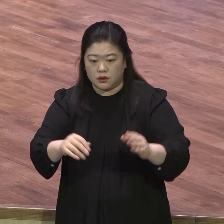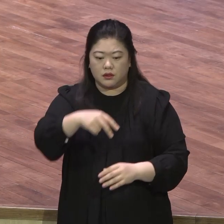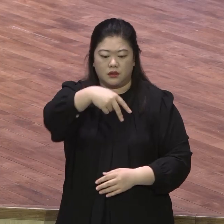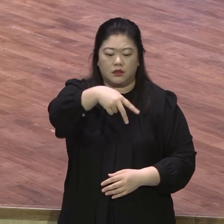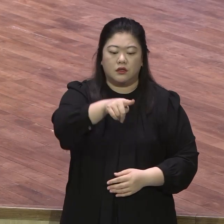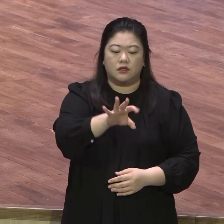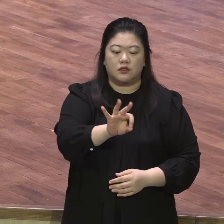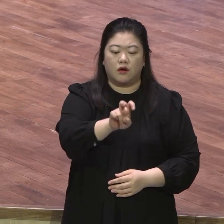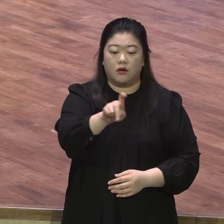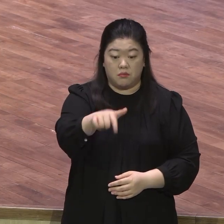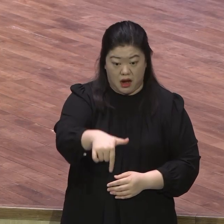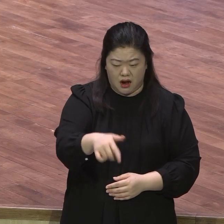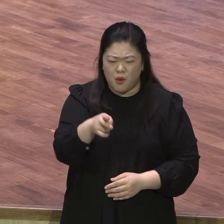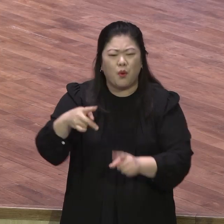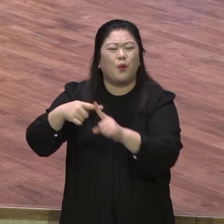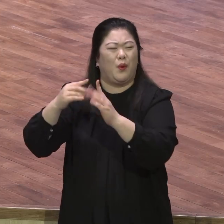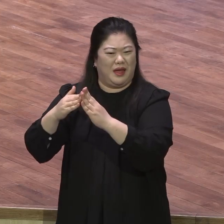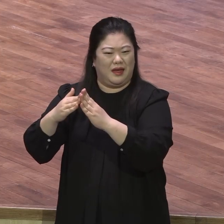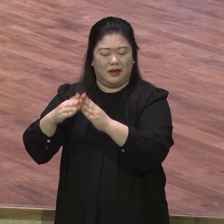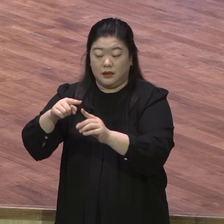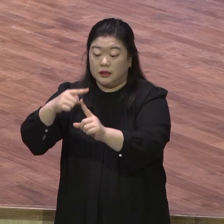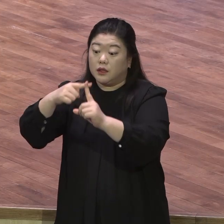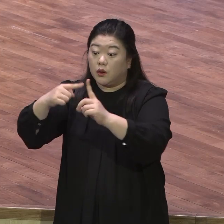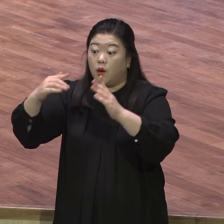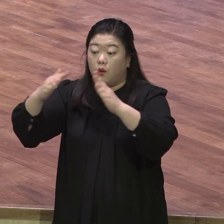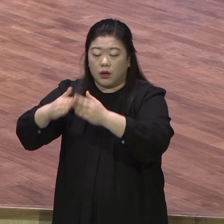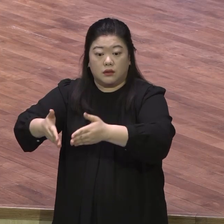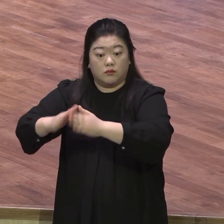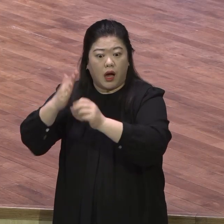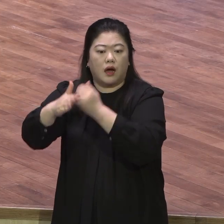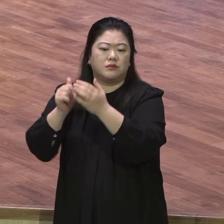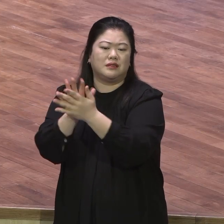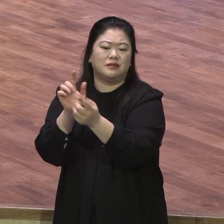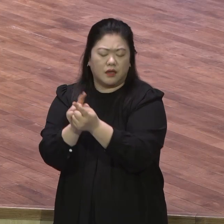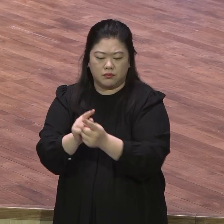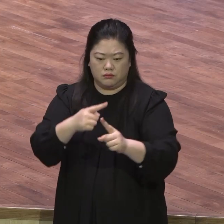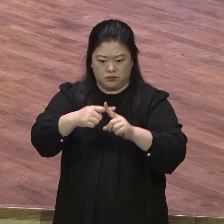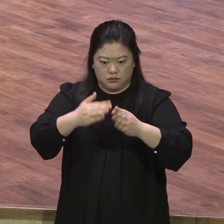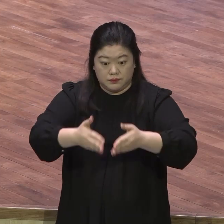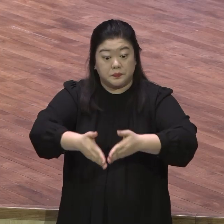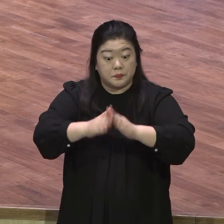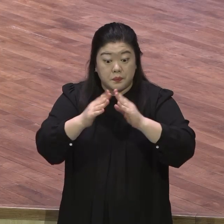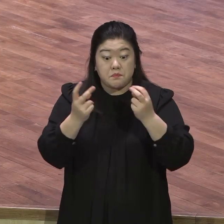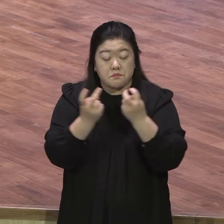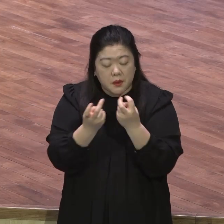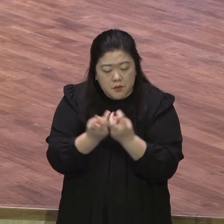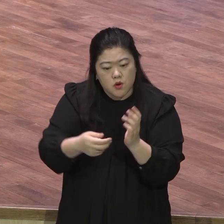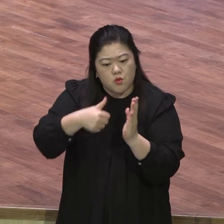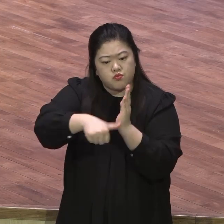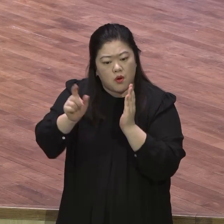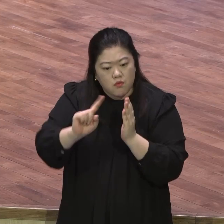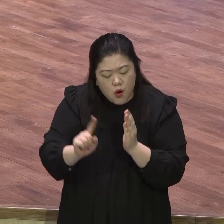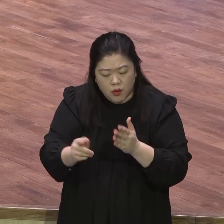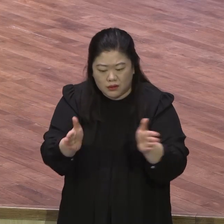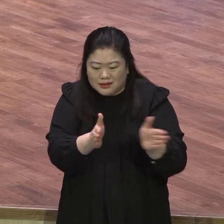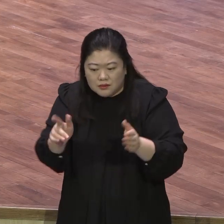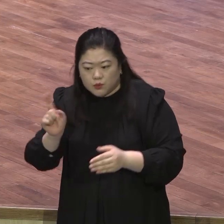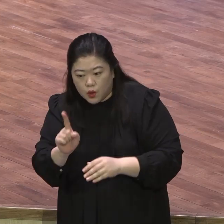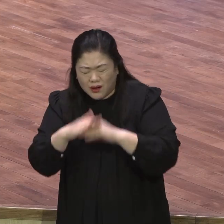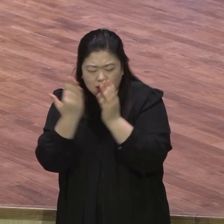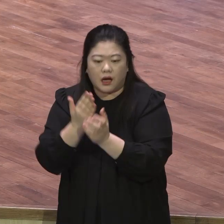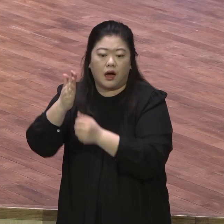말이에요. 그게 쭉 나오잖아요. 교회를 짓는 거. 하나님께서 직접 성막을 지으라고 말씀하셨고 그 성막을 어떻게